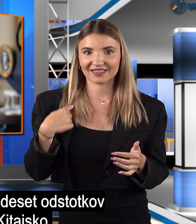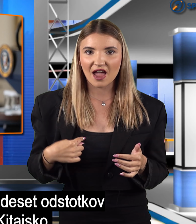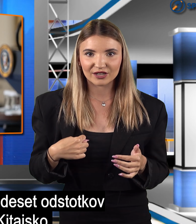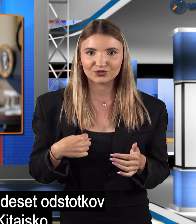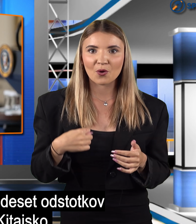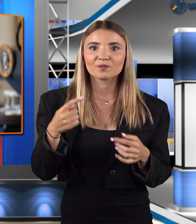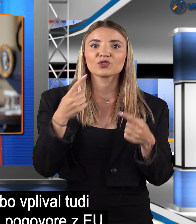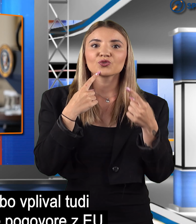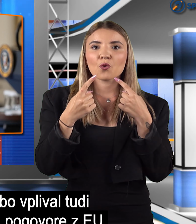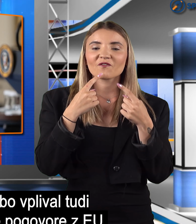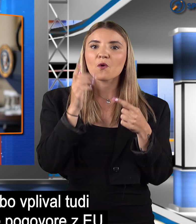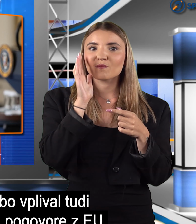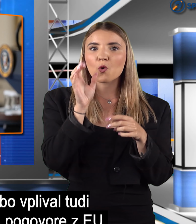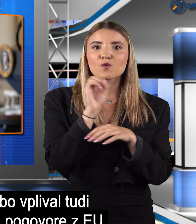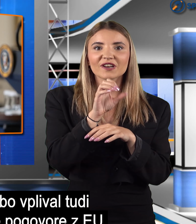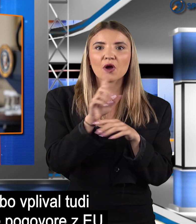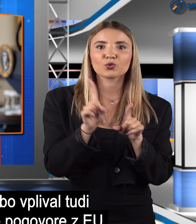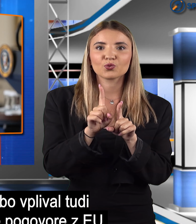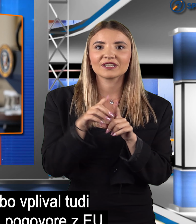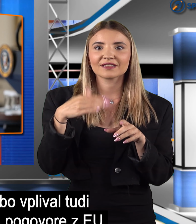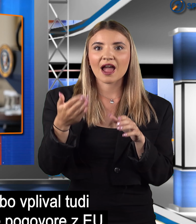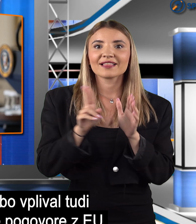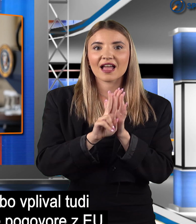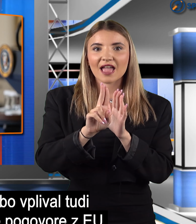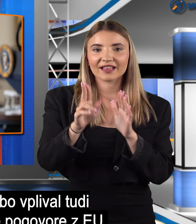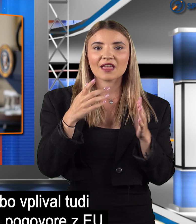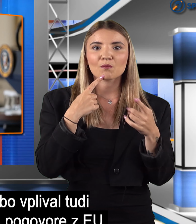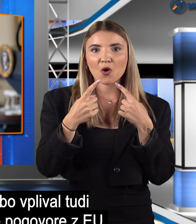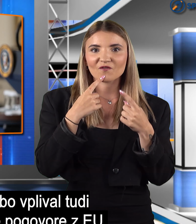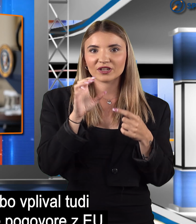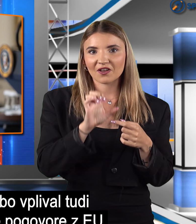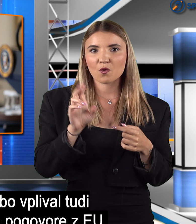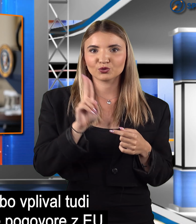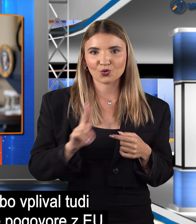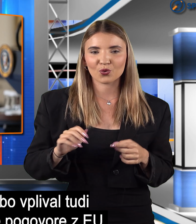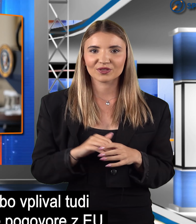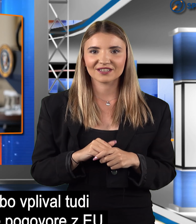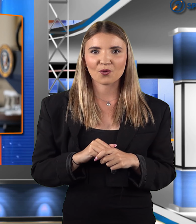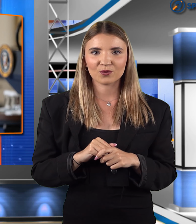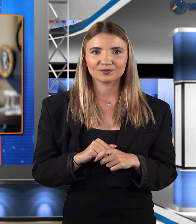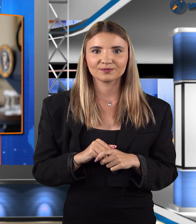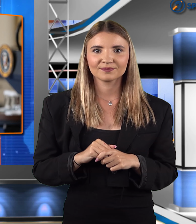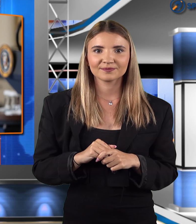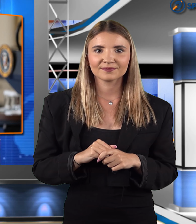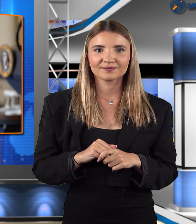Kitajsko. Dogovor bo vplival tudi na nadaljne pogovore z Evropsko unijo.